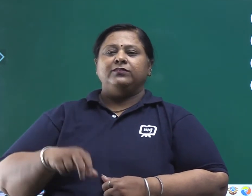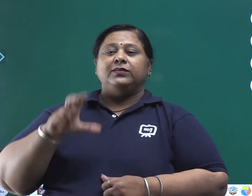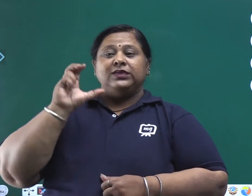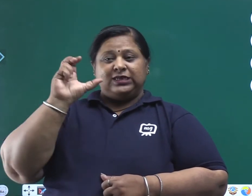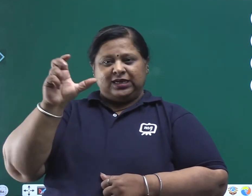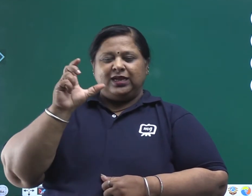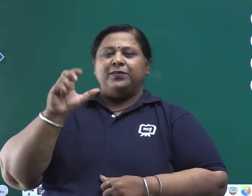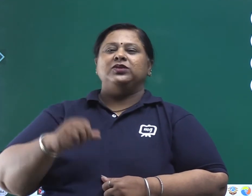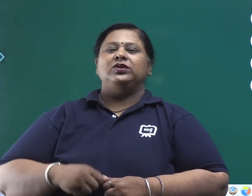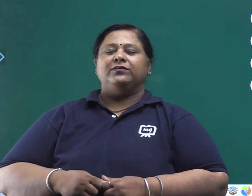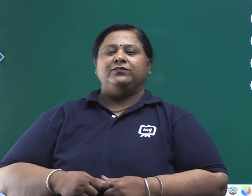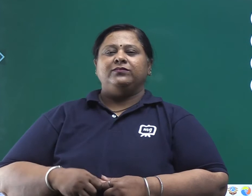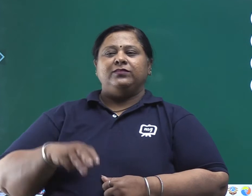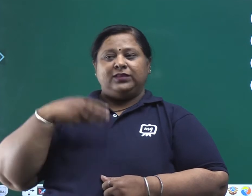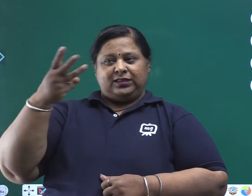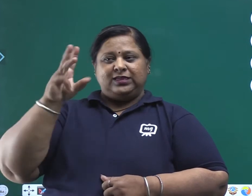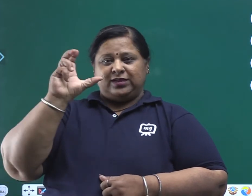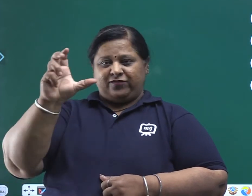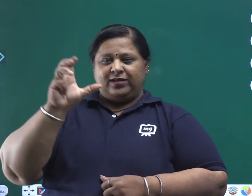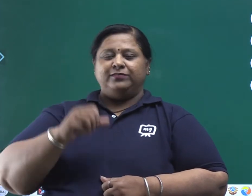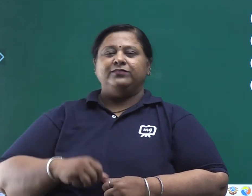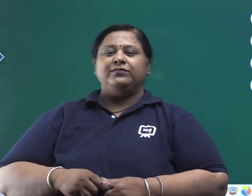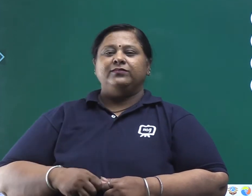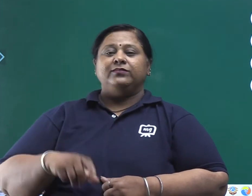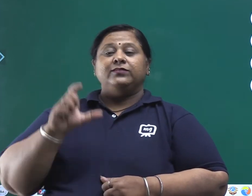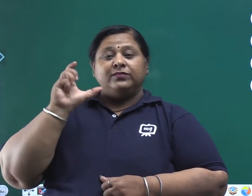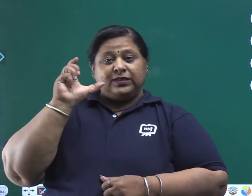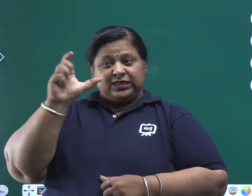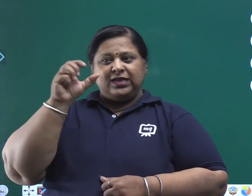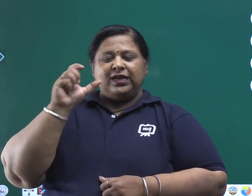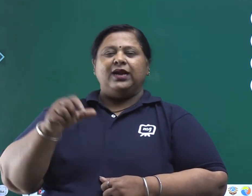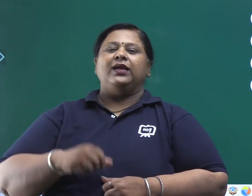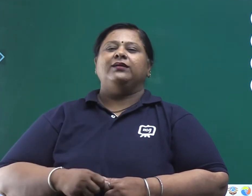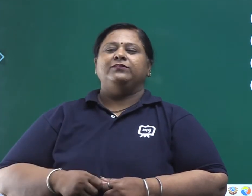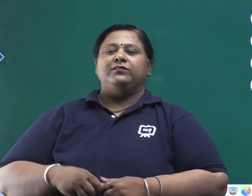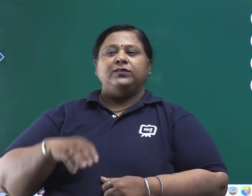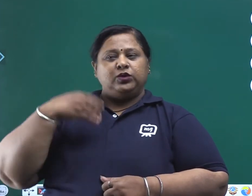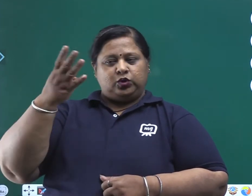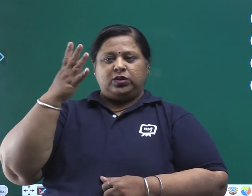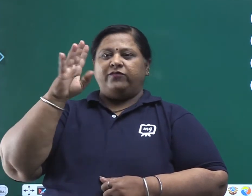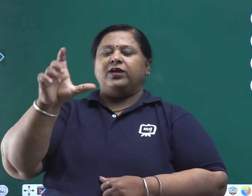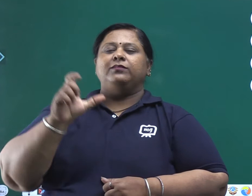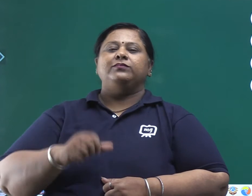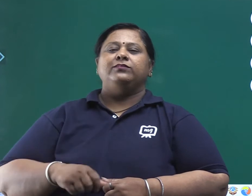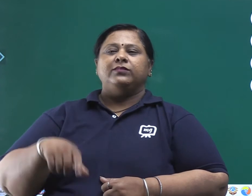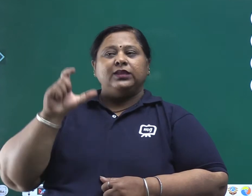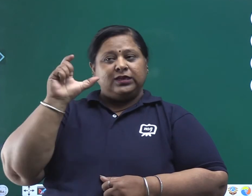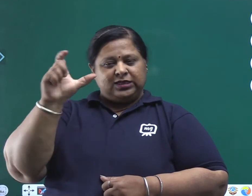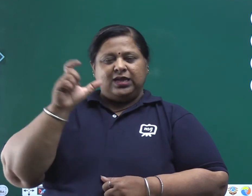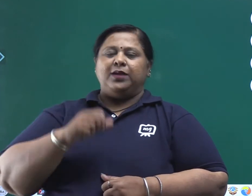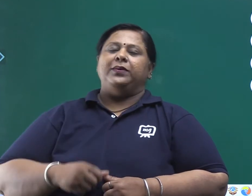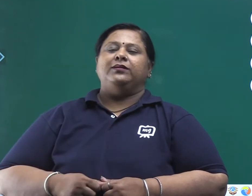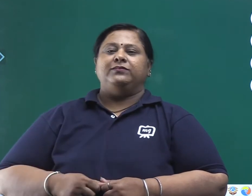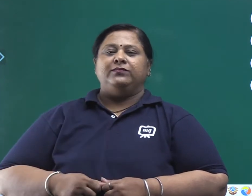चिड़िया के बच्चे, तीसरा विकल्प चिड़िया के अंडे और चौथा विकल्प चिड़िया के